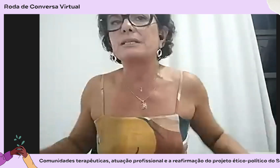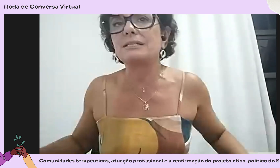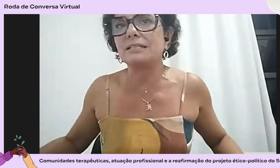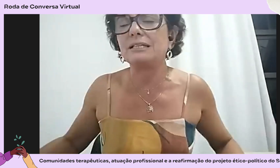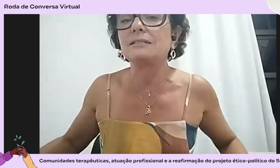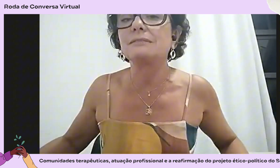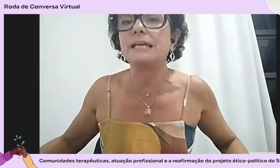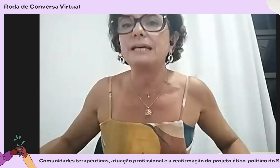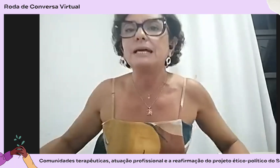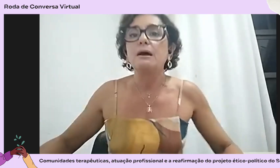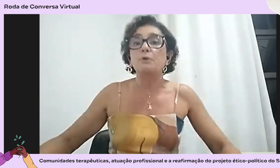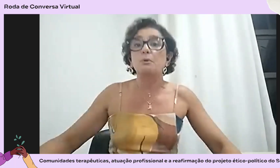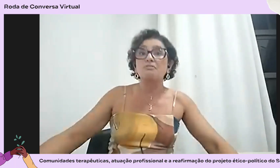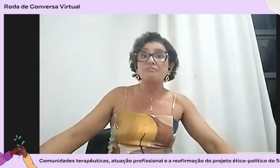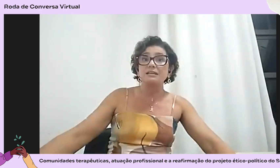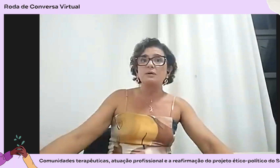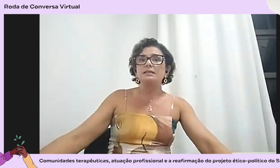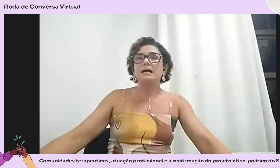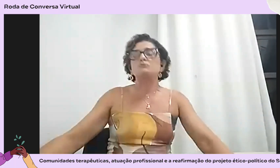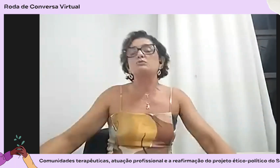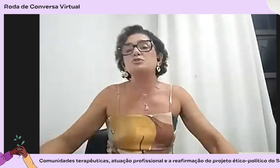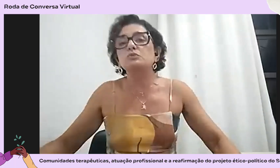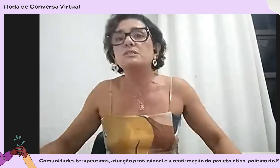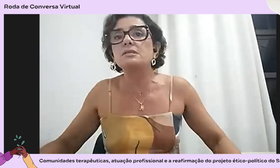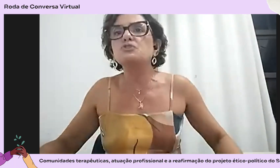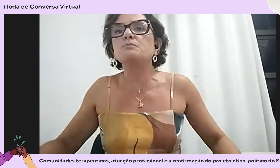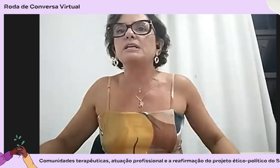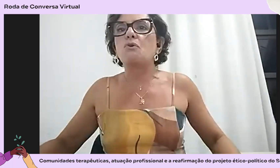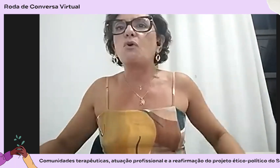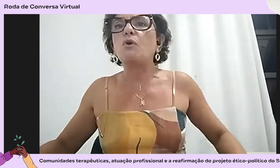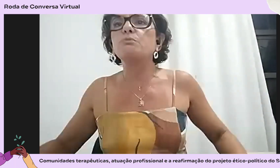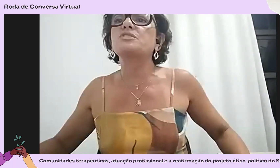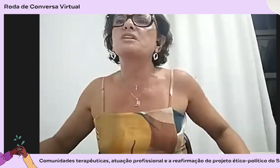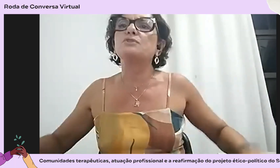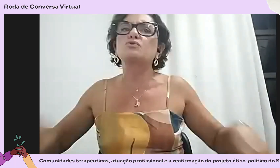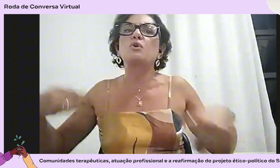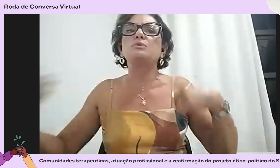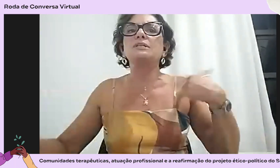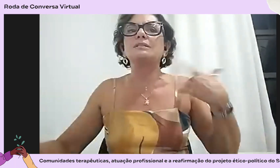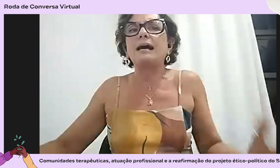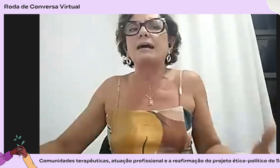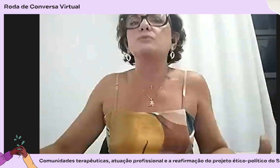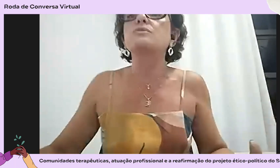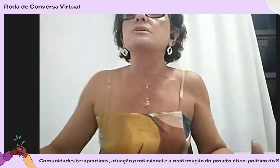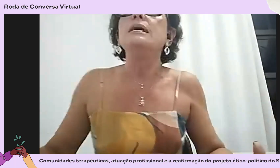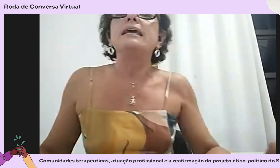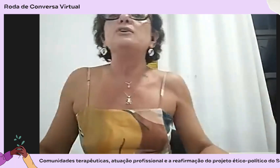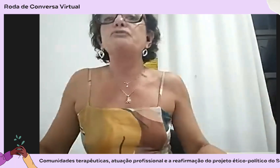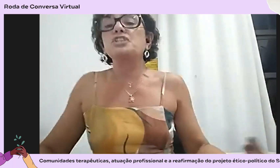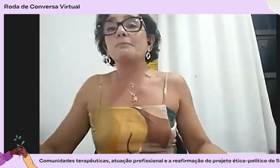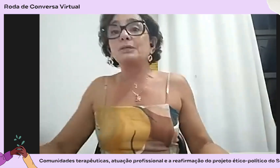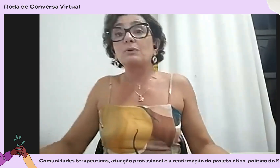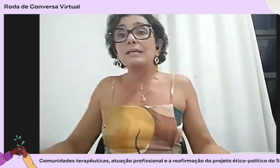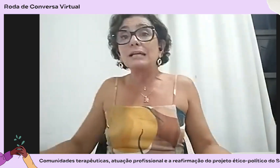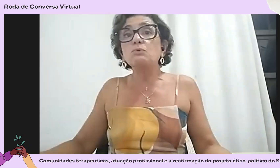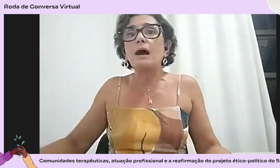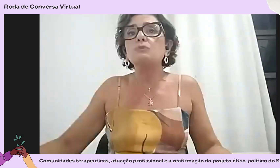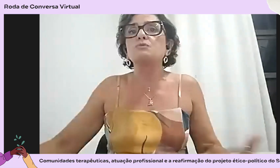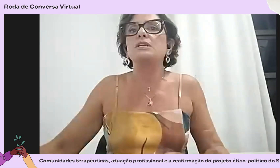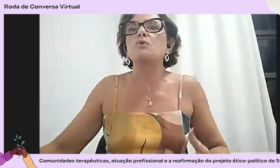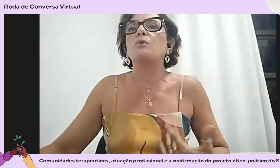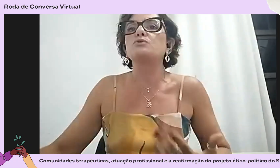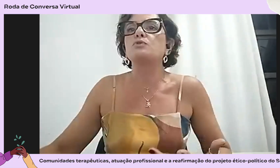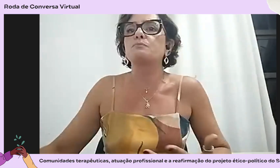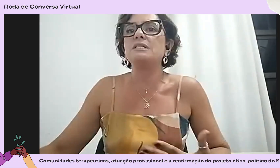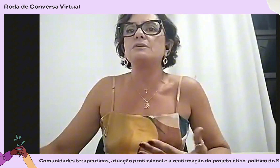na história brasileira, né, promovendo aí a substituição de manicômios por serviços comunitários, né, e o fechamento